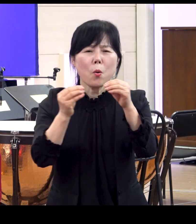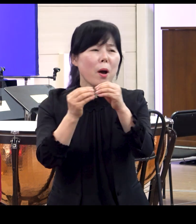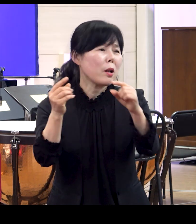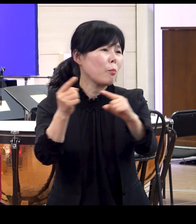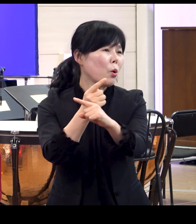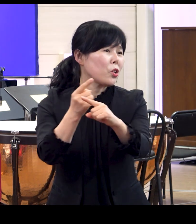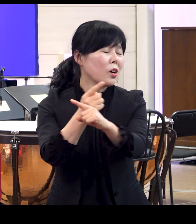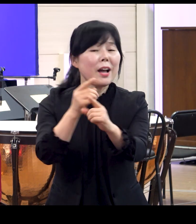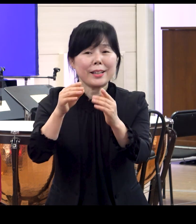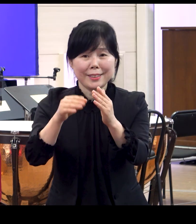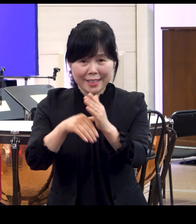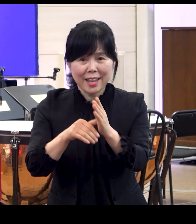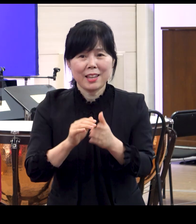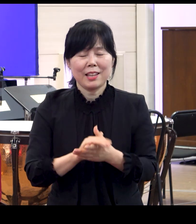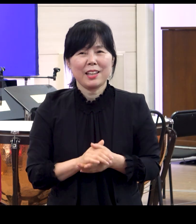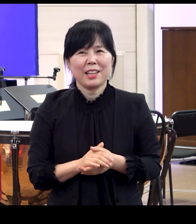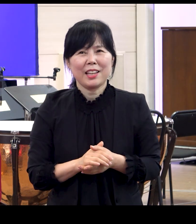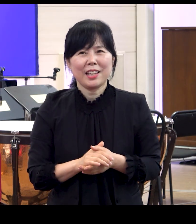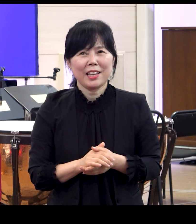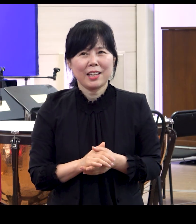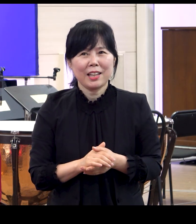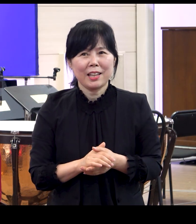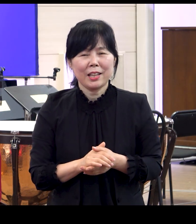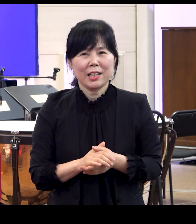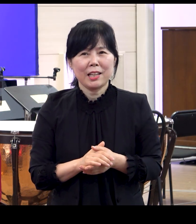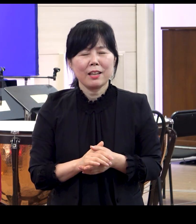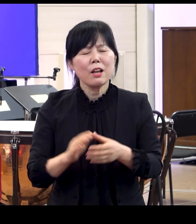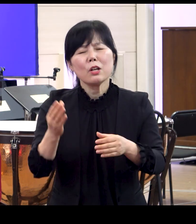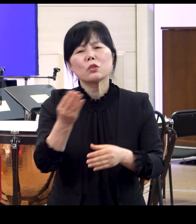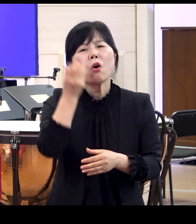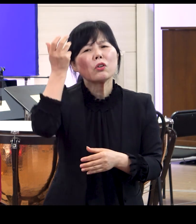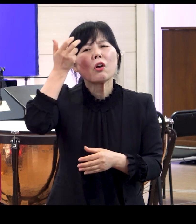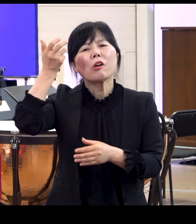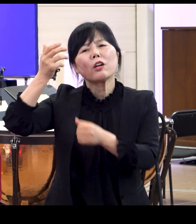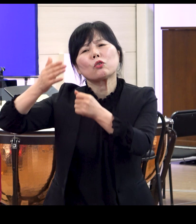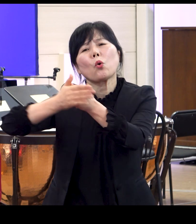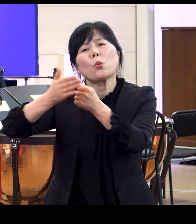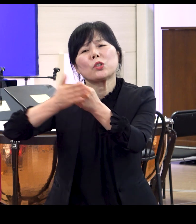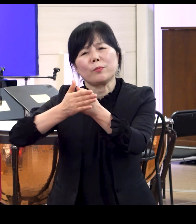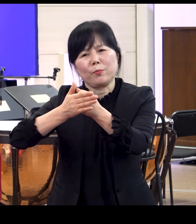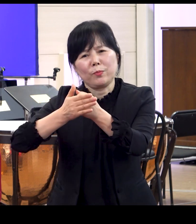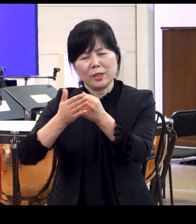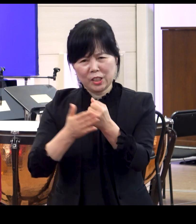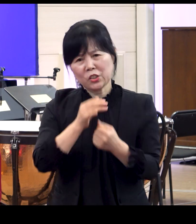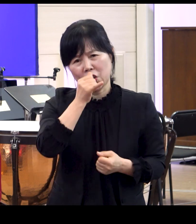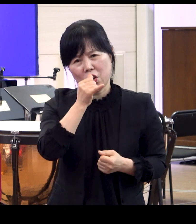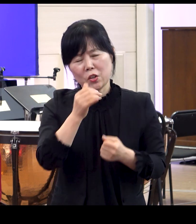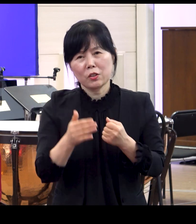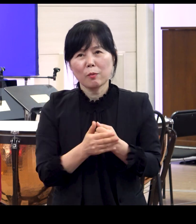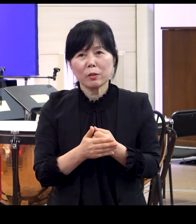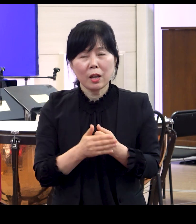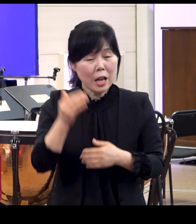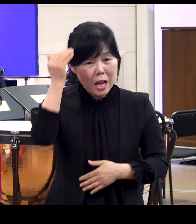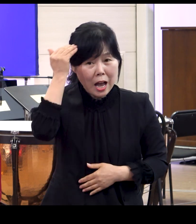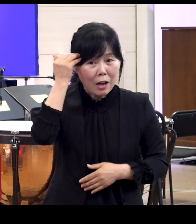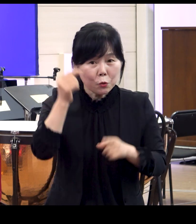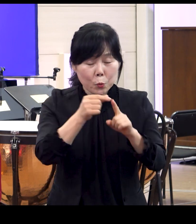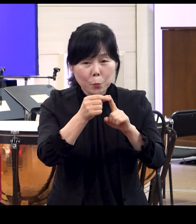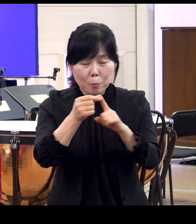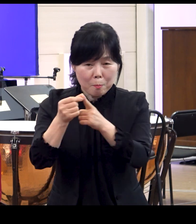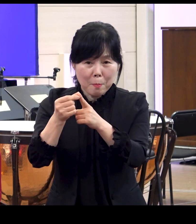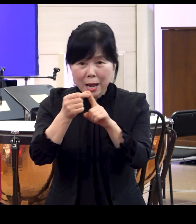역사죠. 그냥 사람이 하는 거 아니거든요. 성령이 거기까지 역사하시는 거예요. 그래서 이 우리말 성경에서는